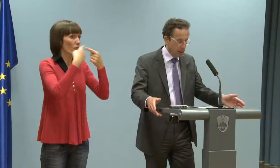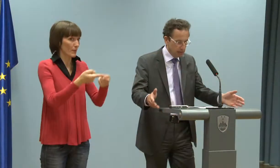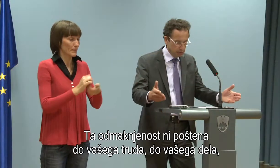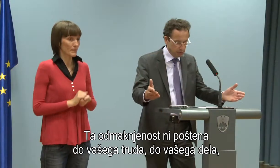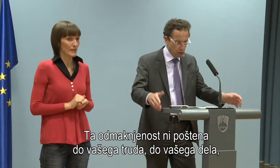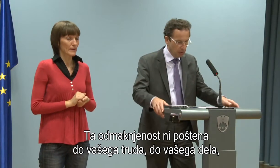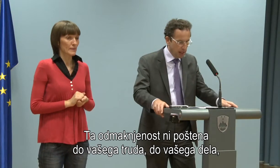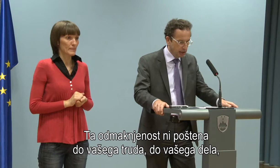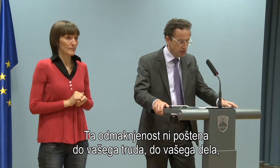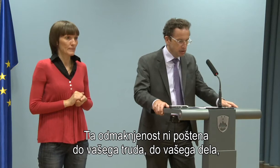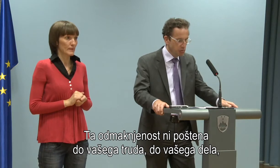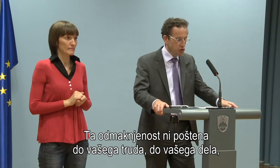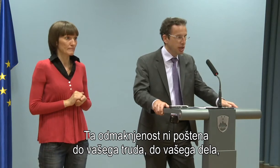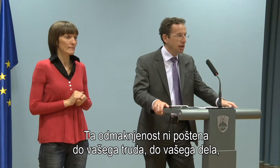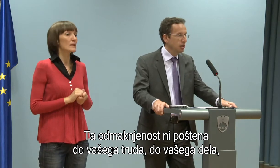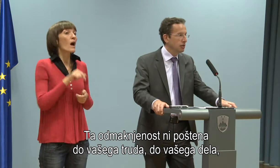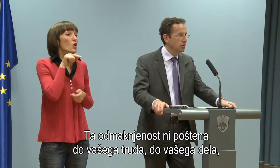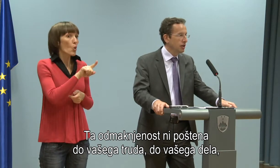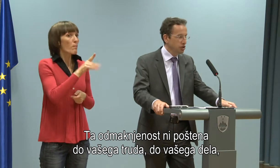Ta odmaknjenost ni poštena do vašega